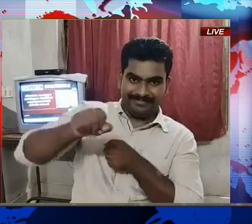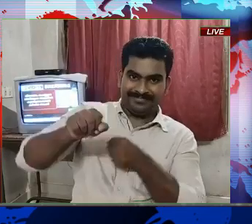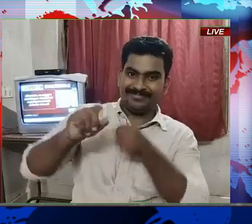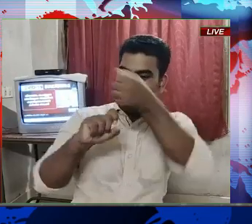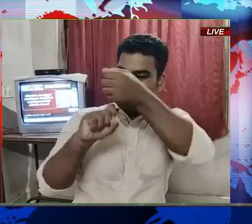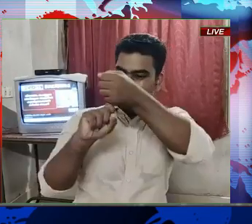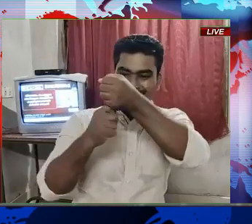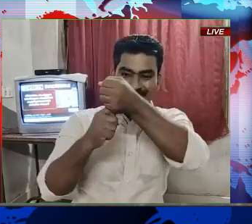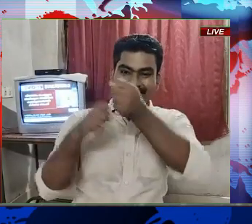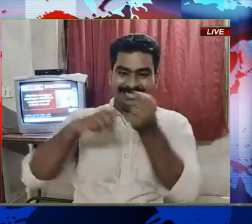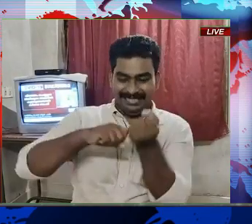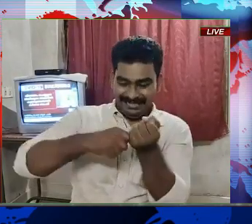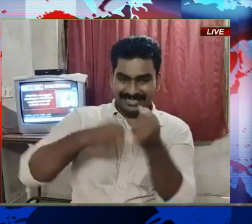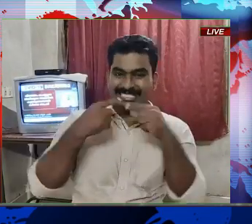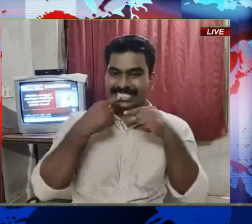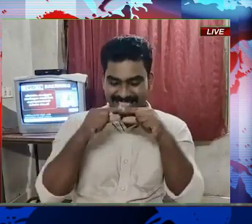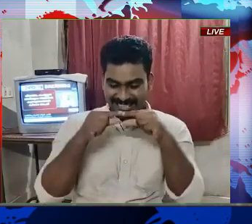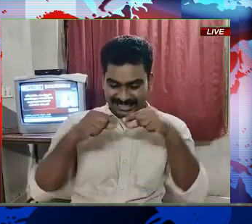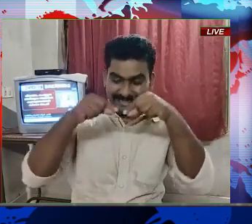ശേഖരിക്കാനും